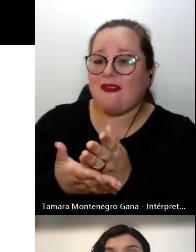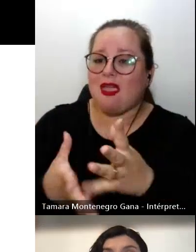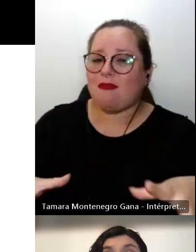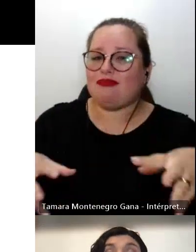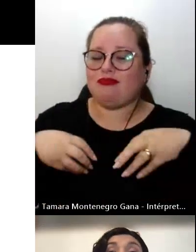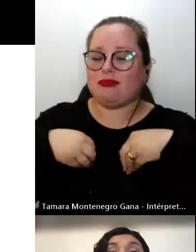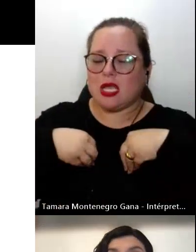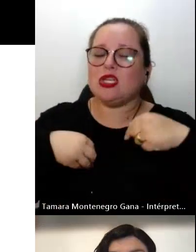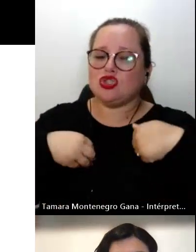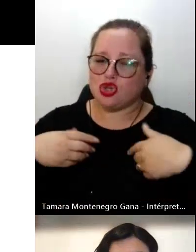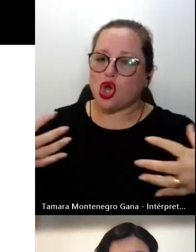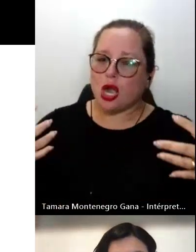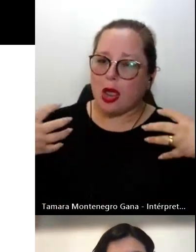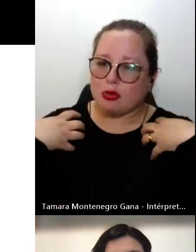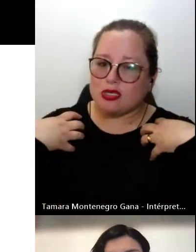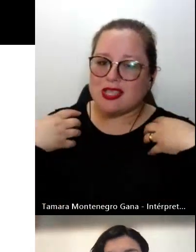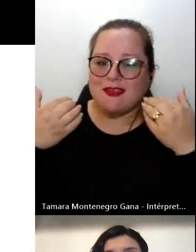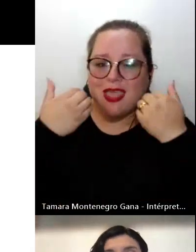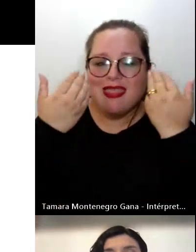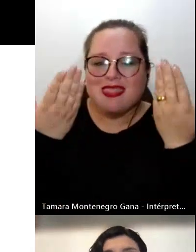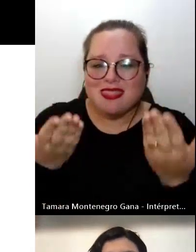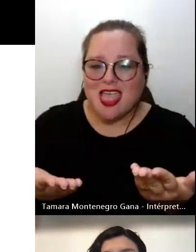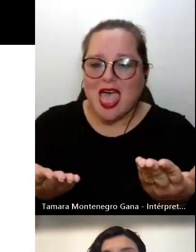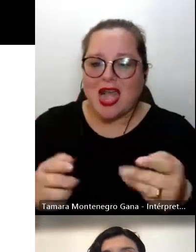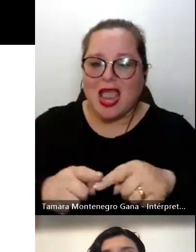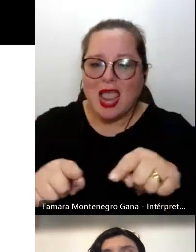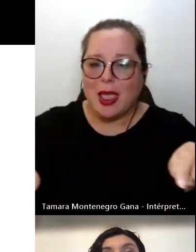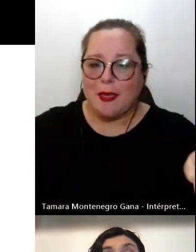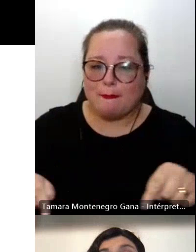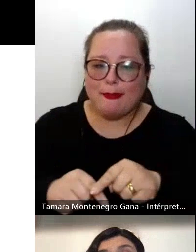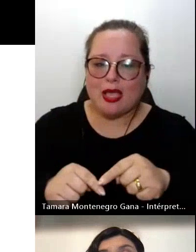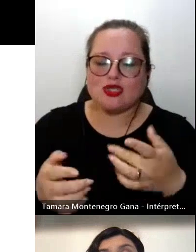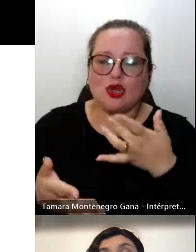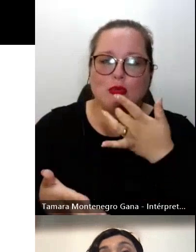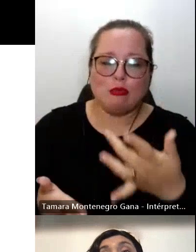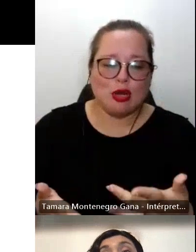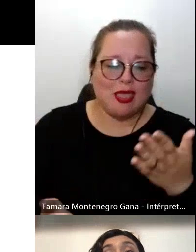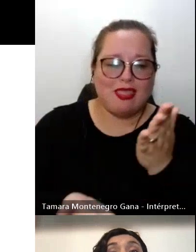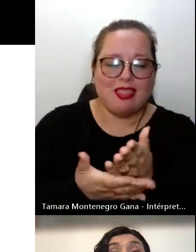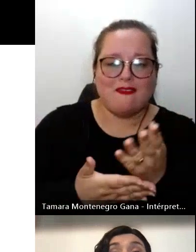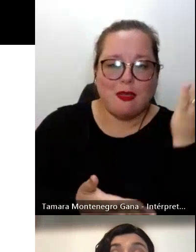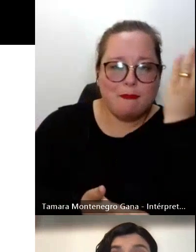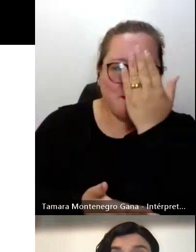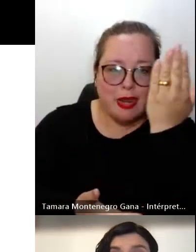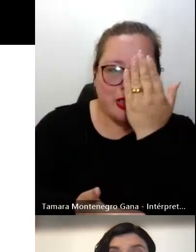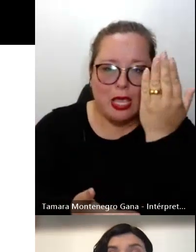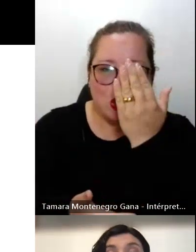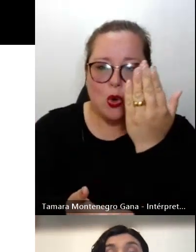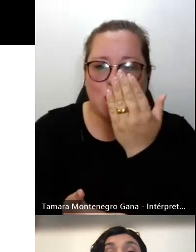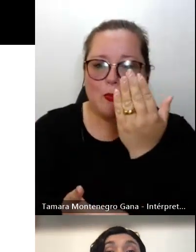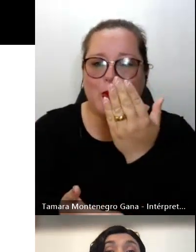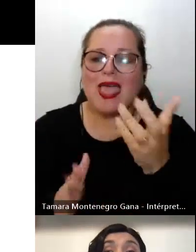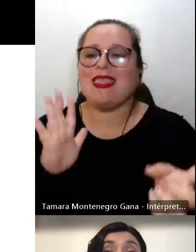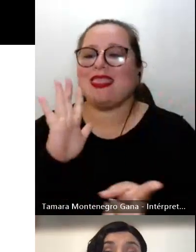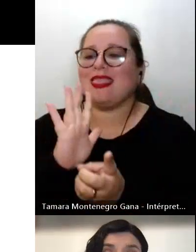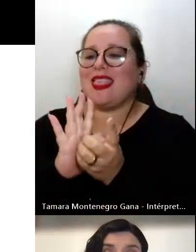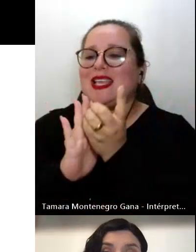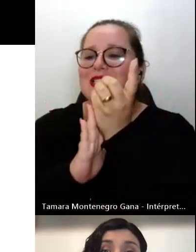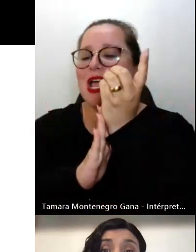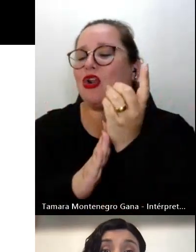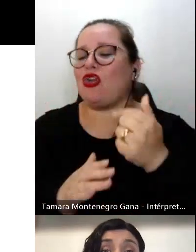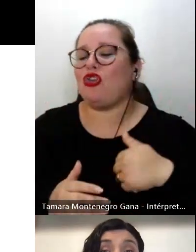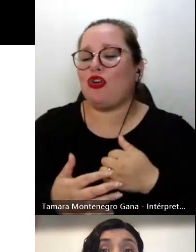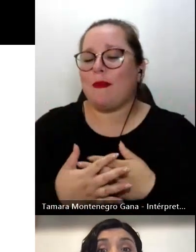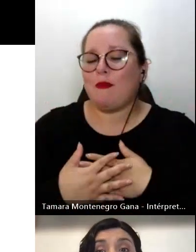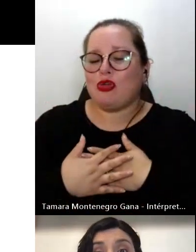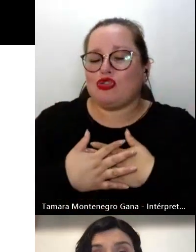pensar en dar espacios para preocuparse del desarrollo identitario, del bienestar emocional